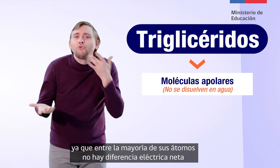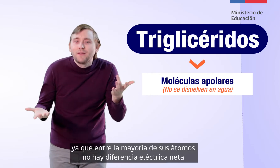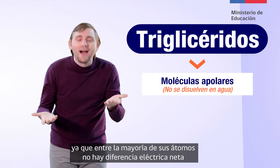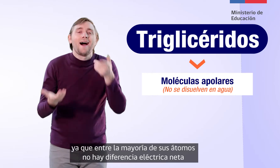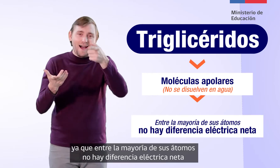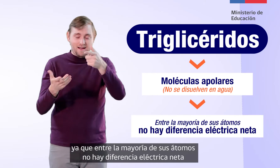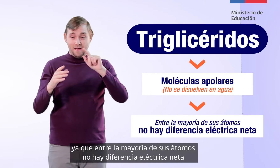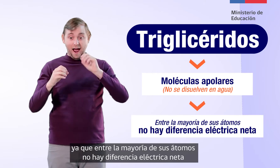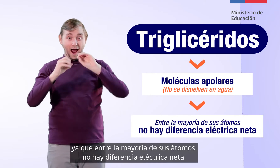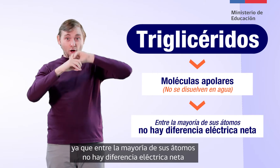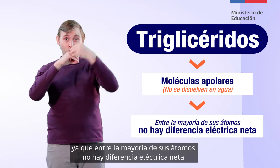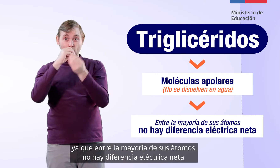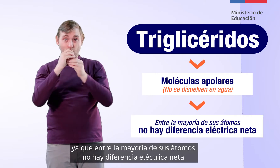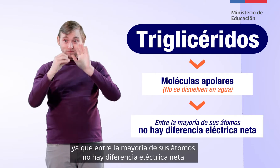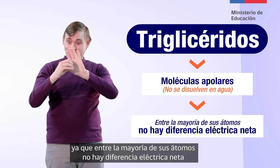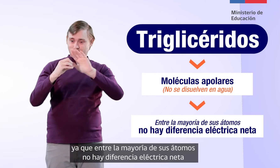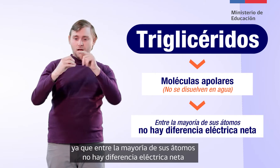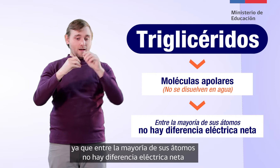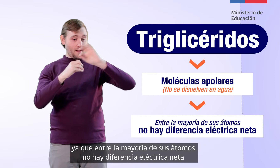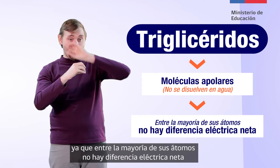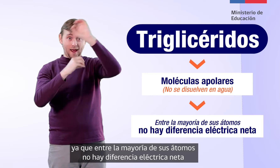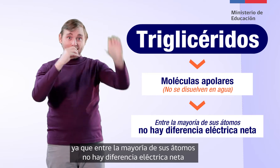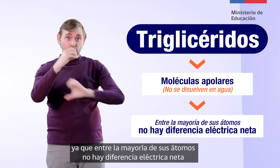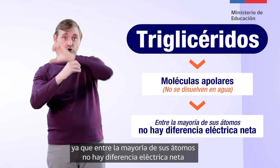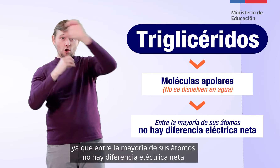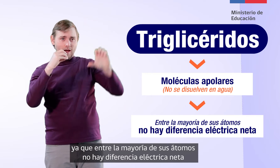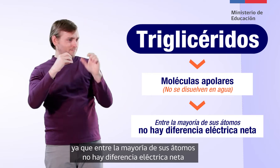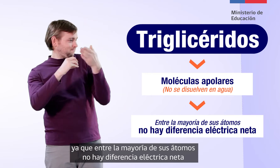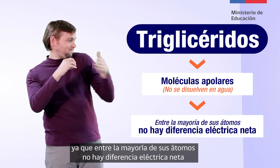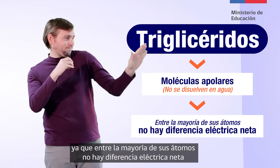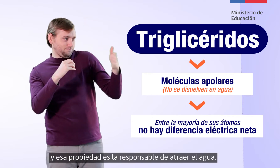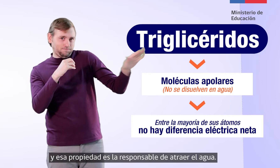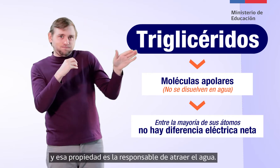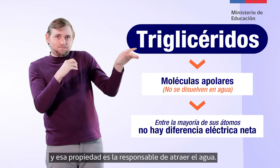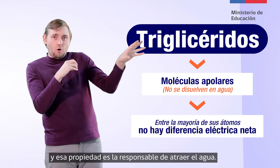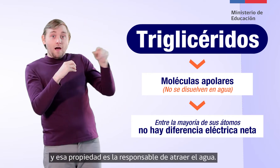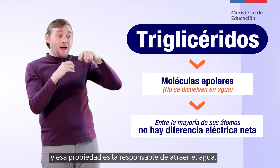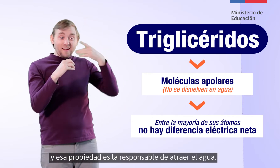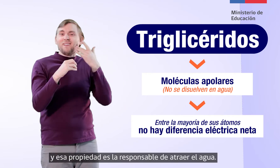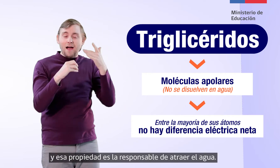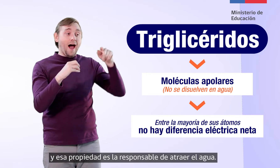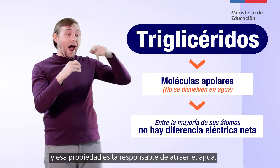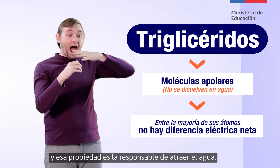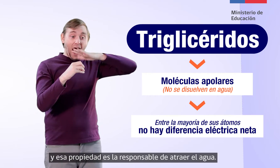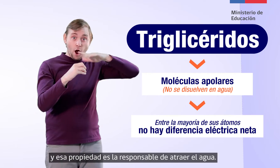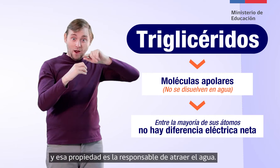ya que entre la mayoría de sus átomos no hay diferencia eléctrica neta, y esa propiedad es la responsable